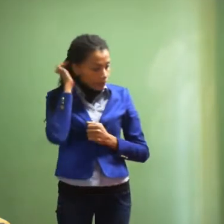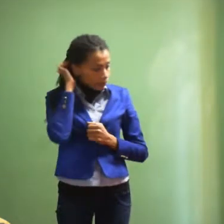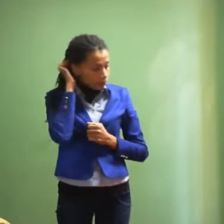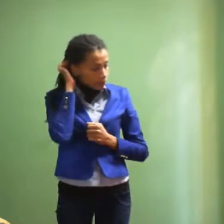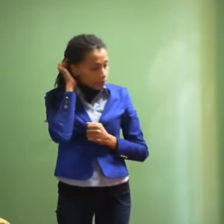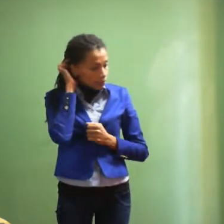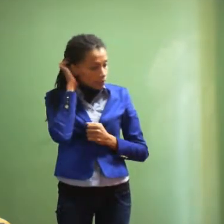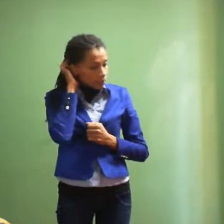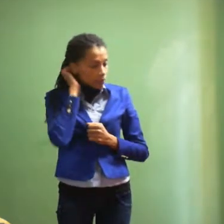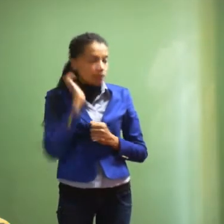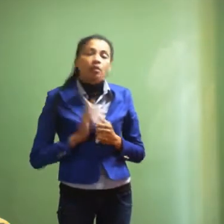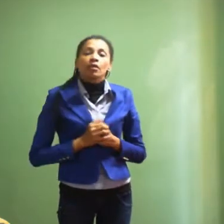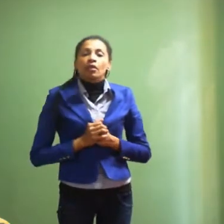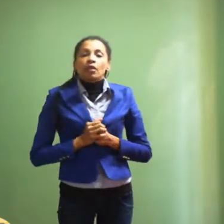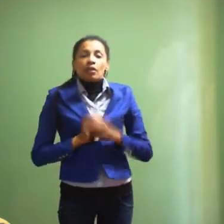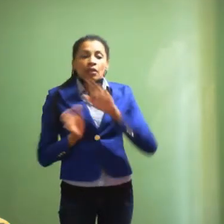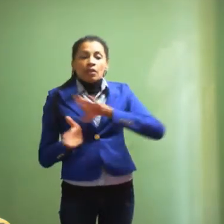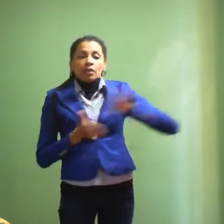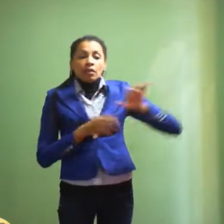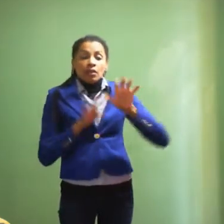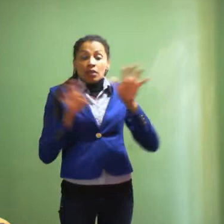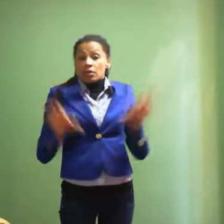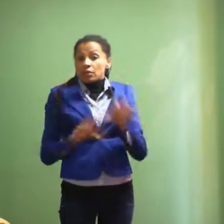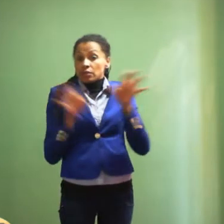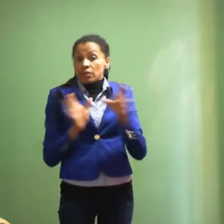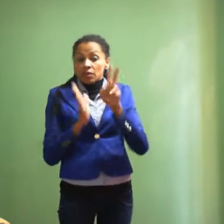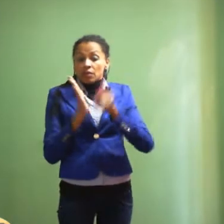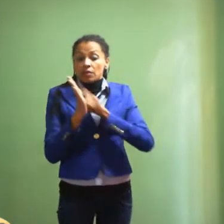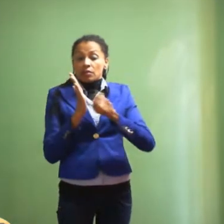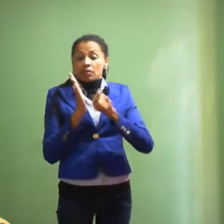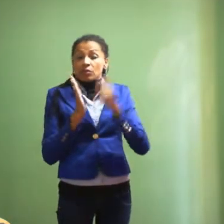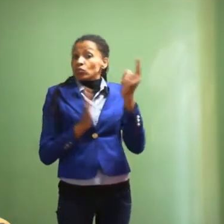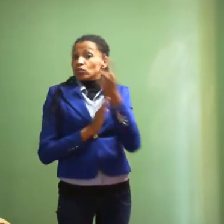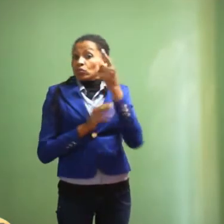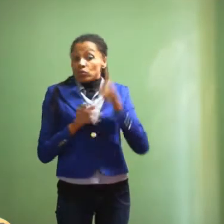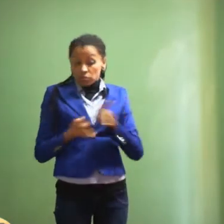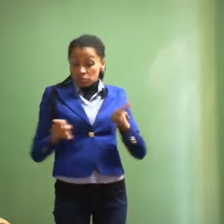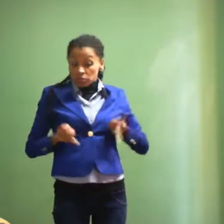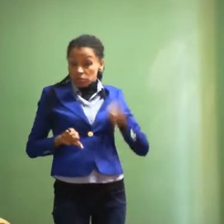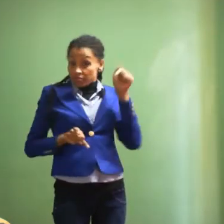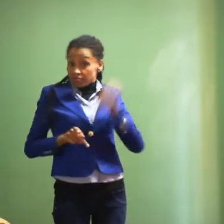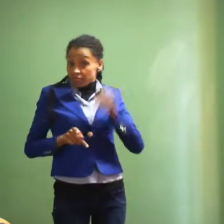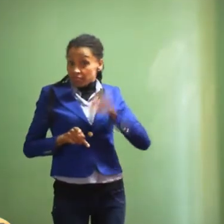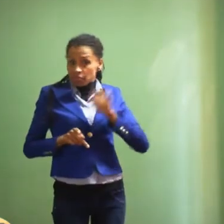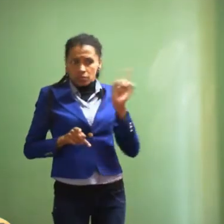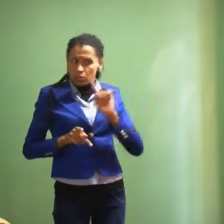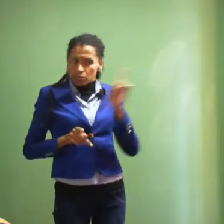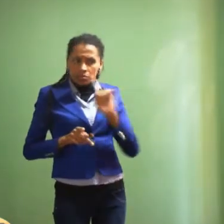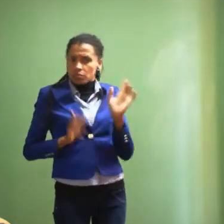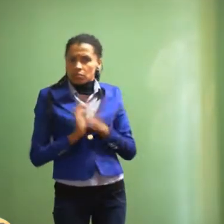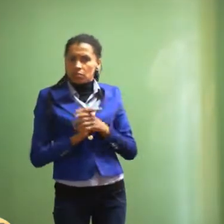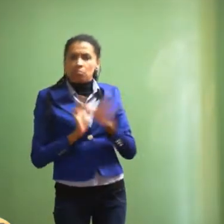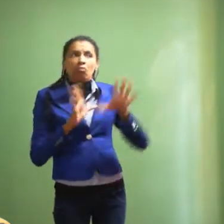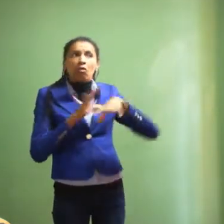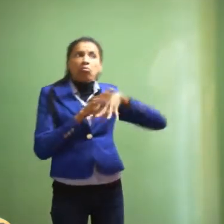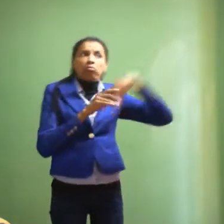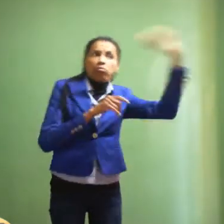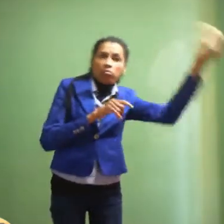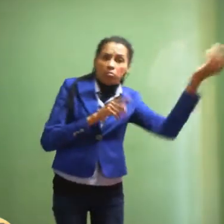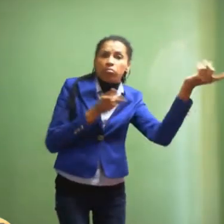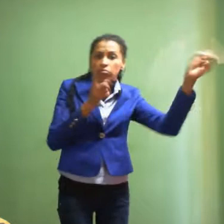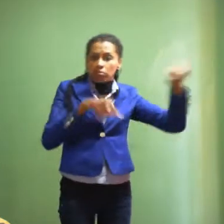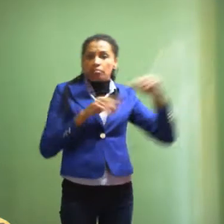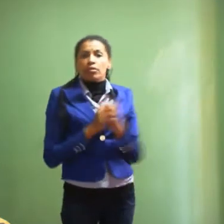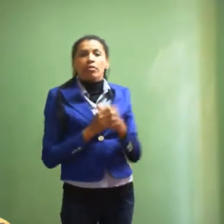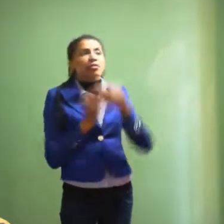Las actividades de lengua escrita no son solo dentro del aula, ya lo vimos con el ejemplo anterior en el que hicieron una salida pedagógica y de esa